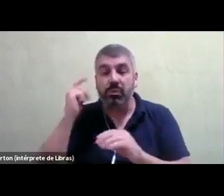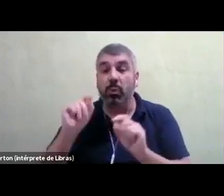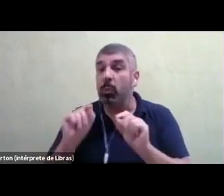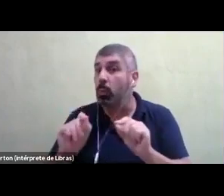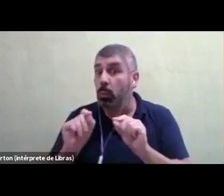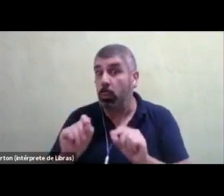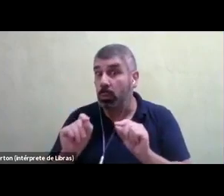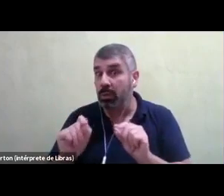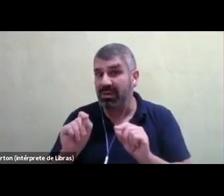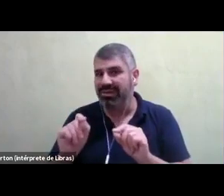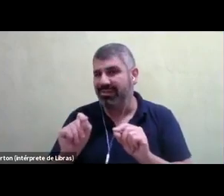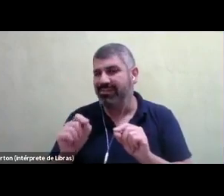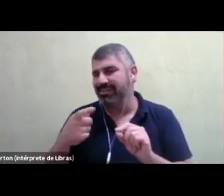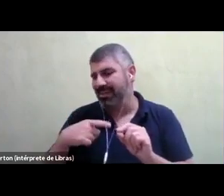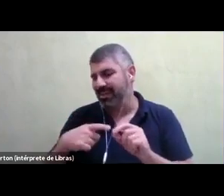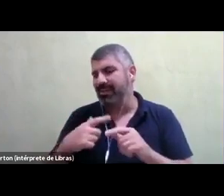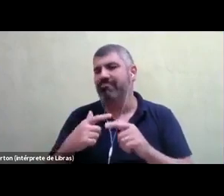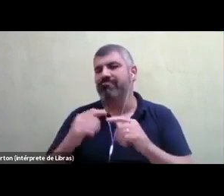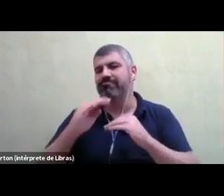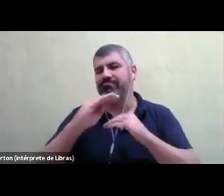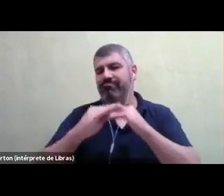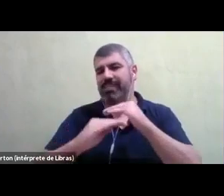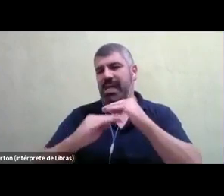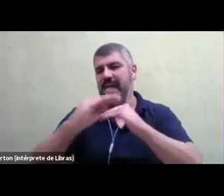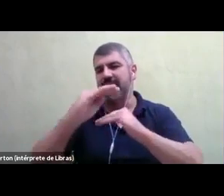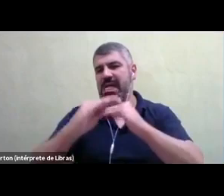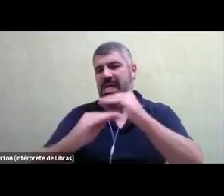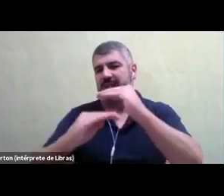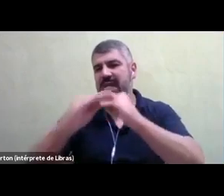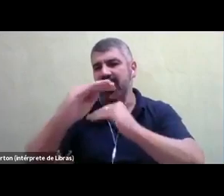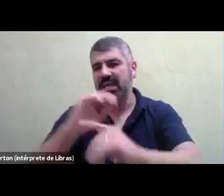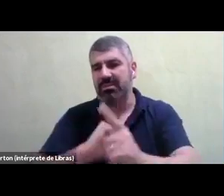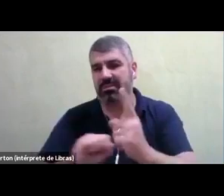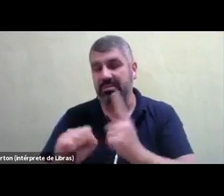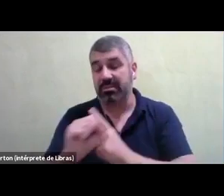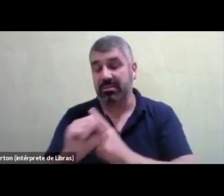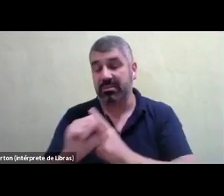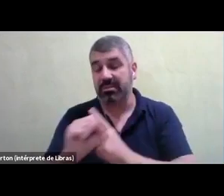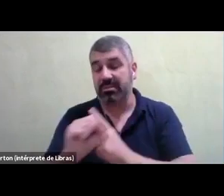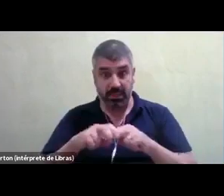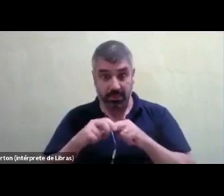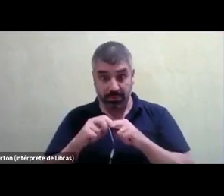de alta vulnerabilidade social. E por conta disso, eles são